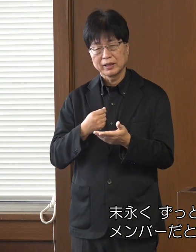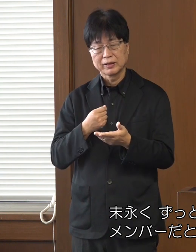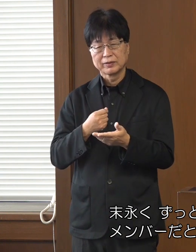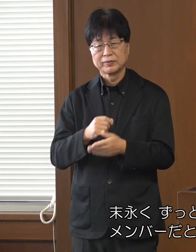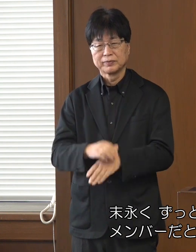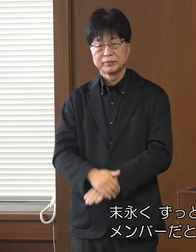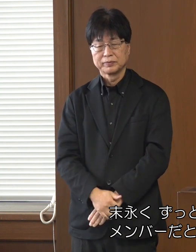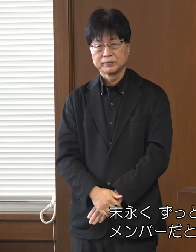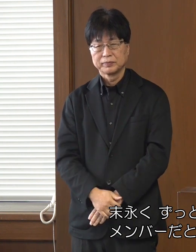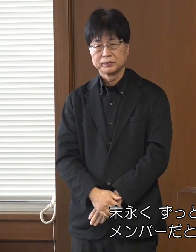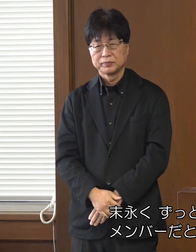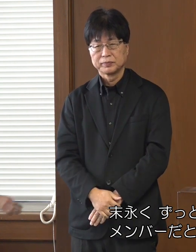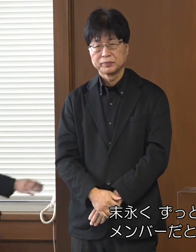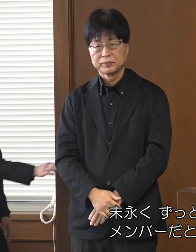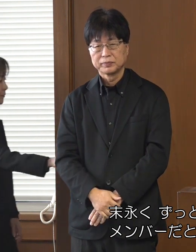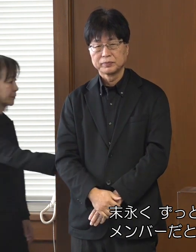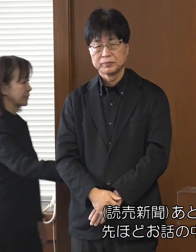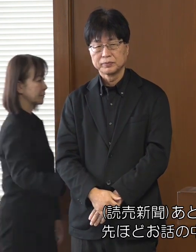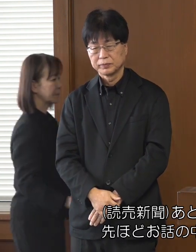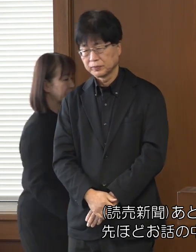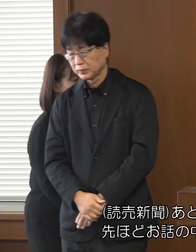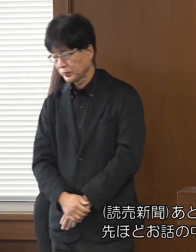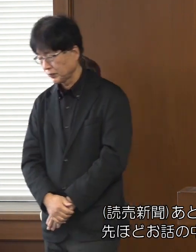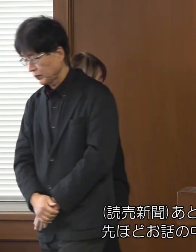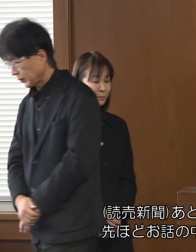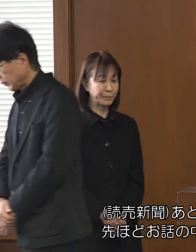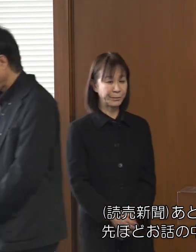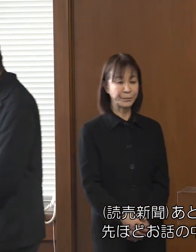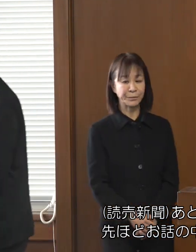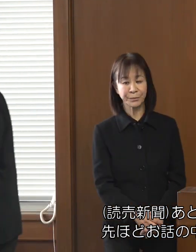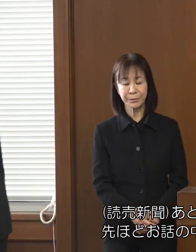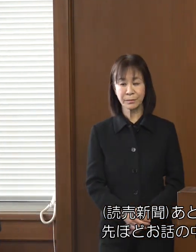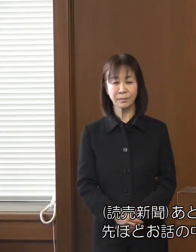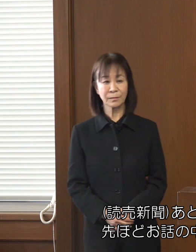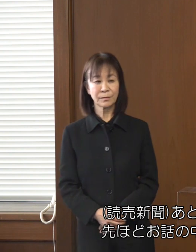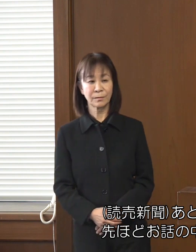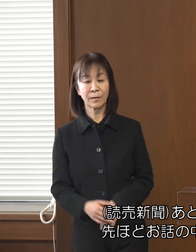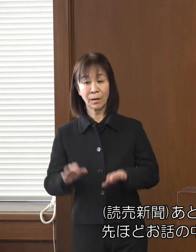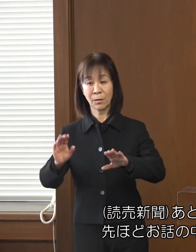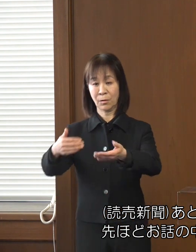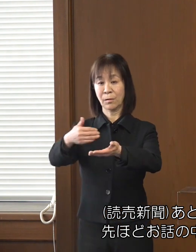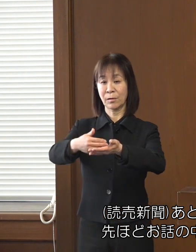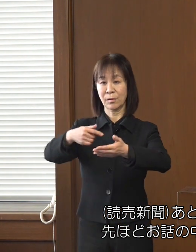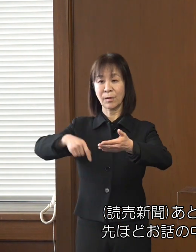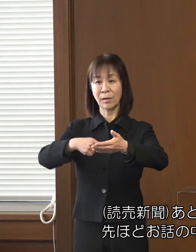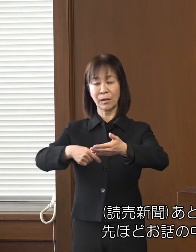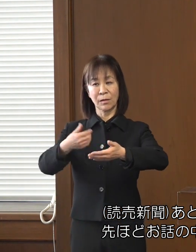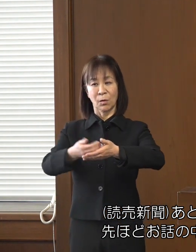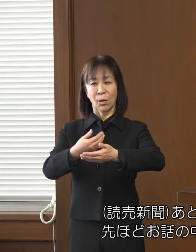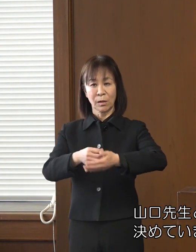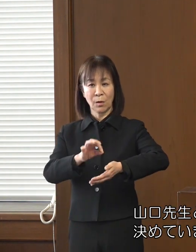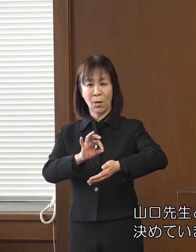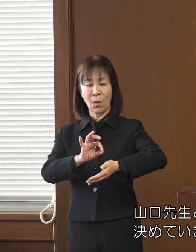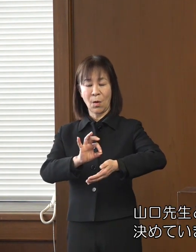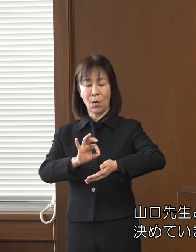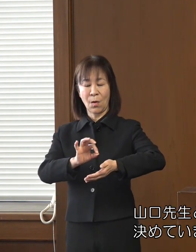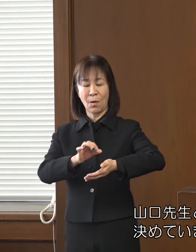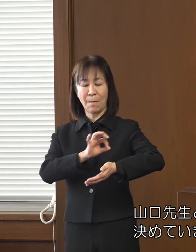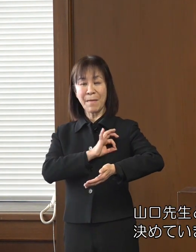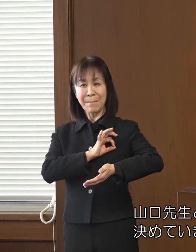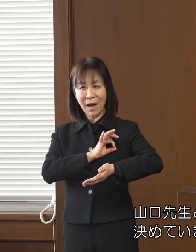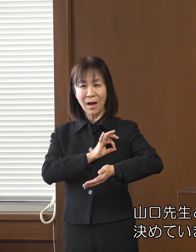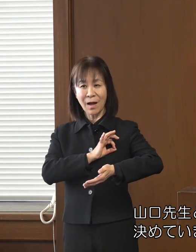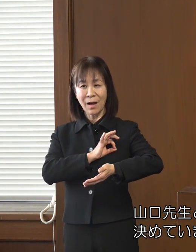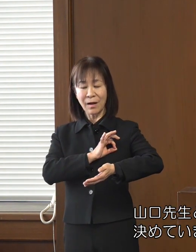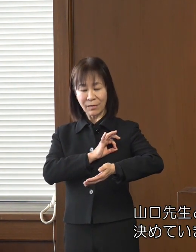と思っております。 あと大学でもう一点、先ほどお話の中で残るメンバーに関しては山口先生と話し